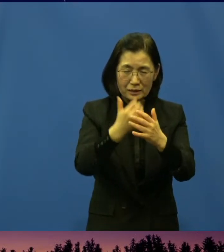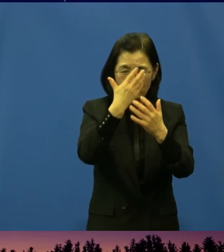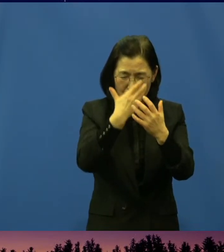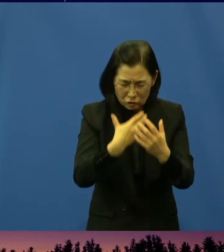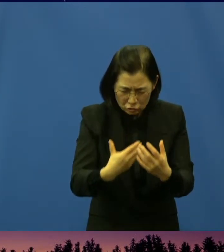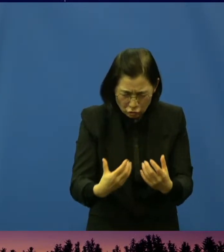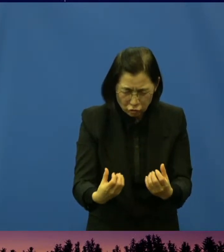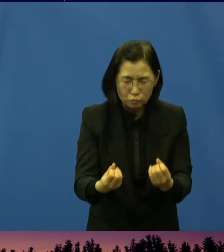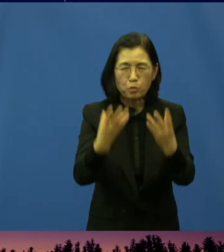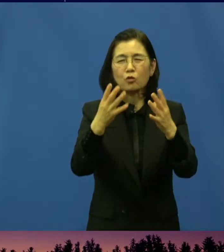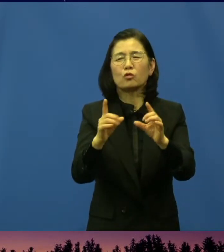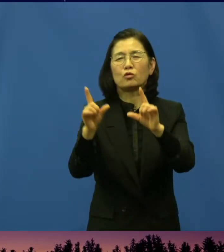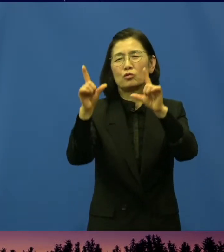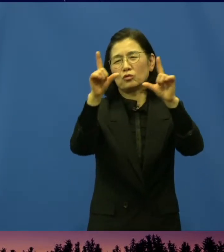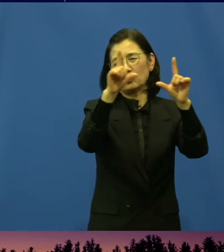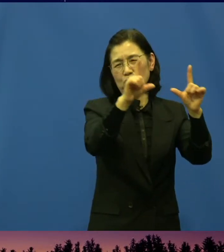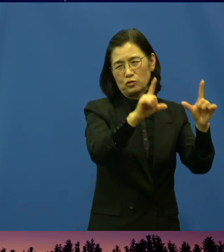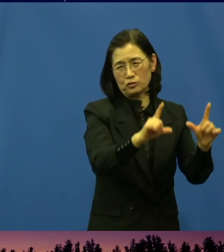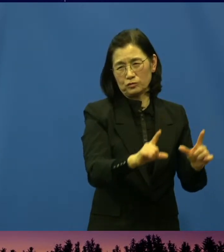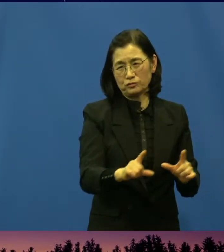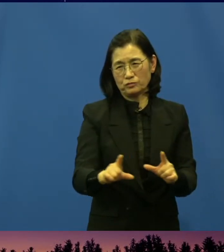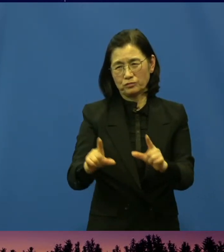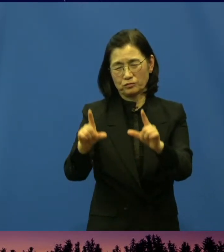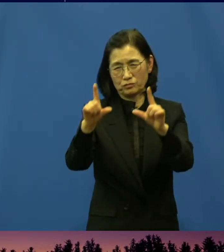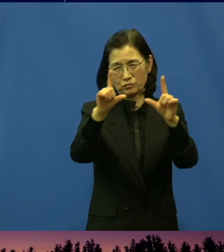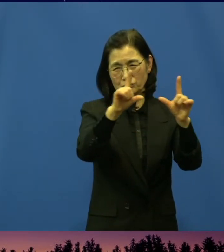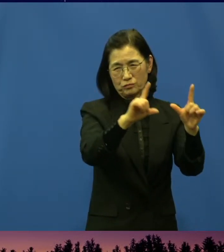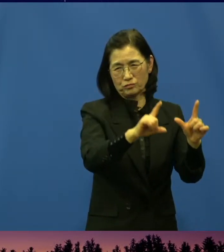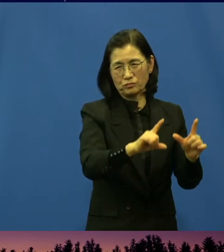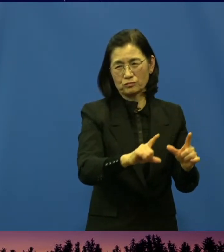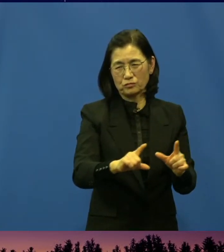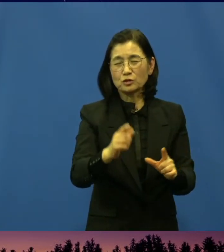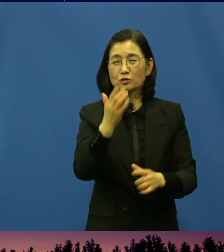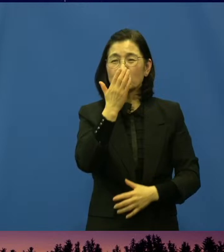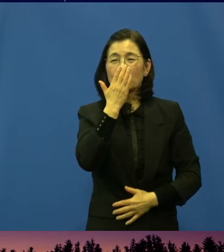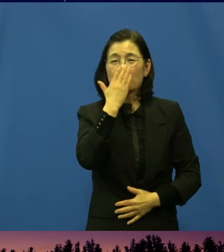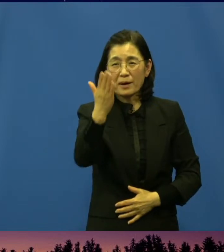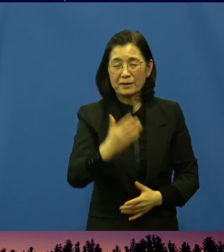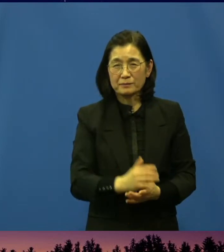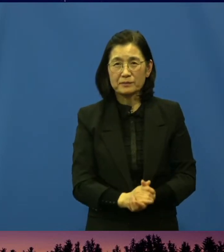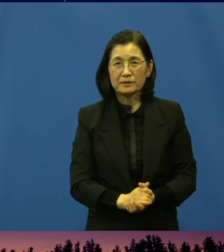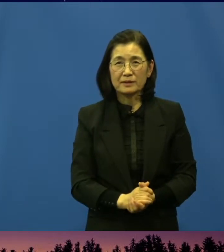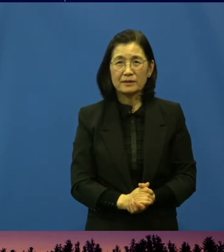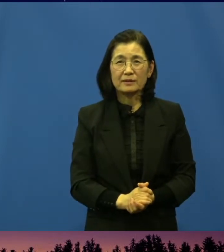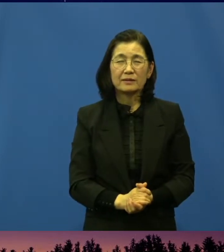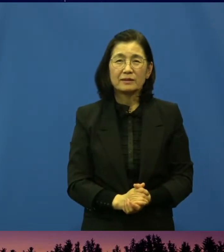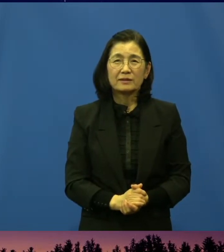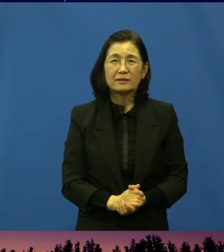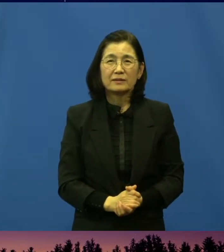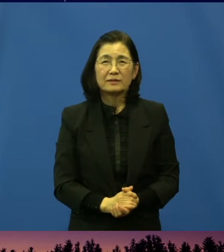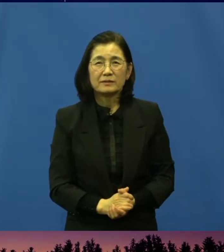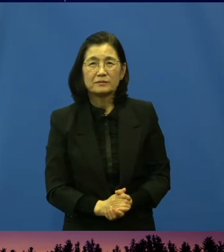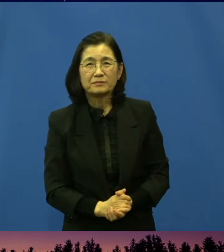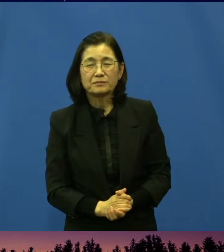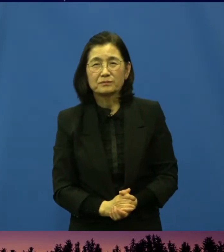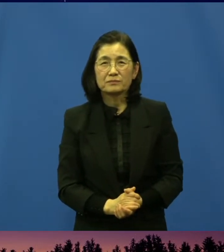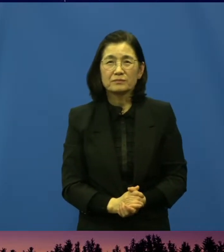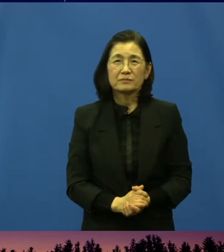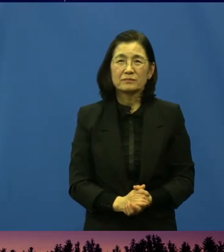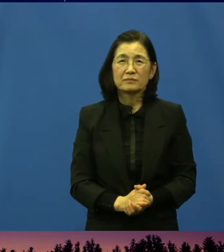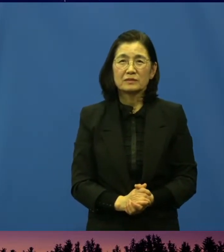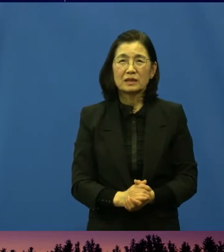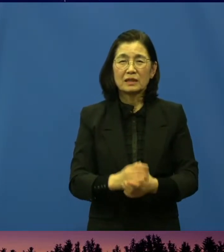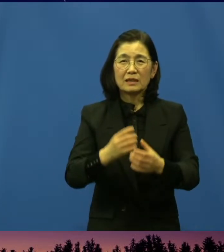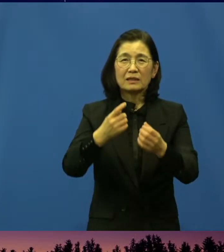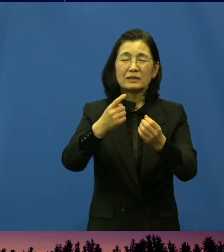때 그 한 번의 예배로도 1년을 살만한 그 엄청난 역사가 일어나는,